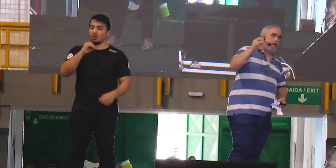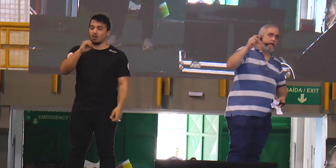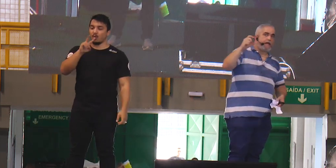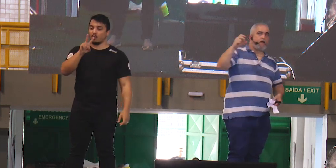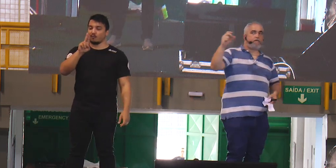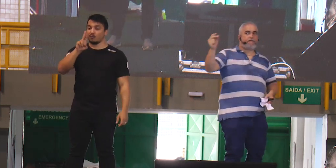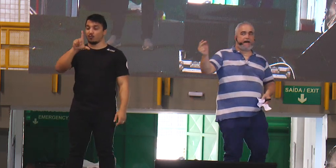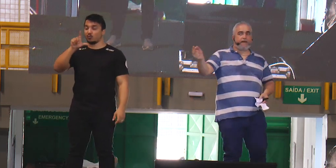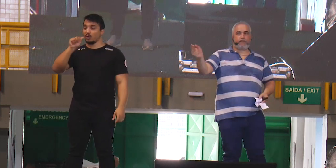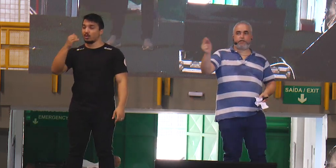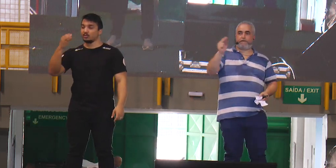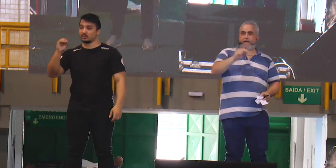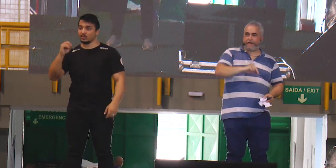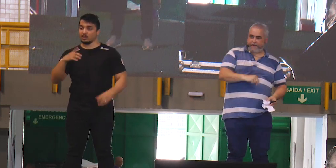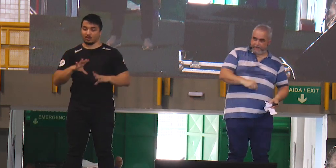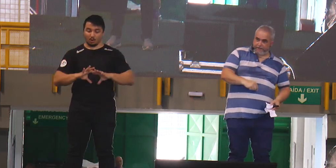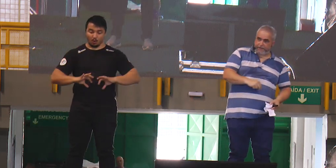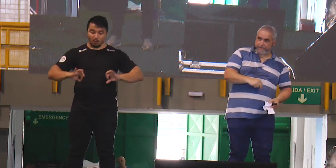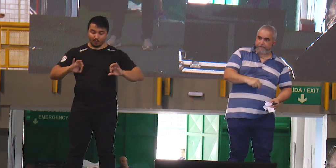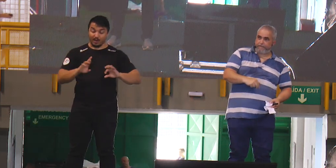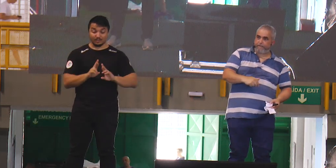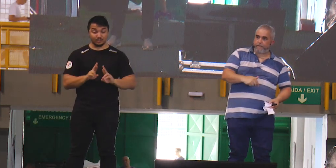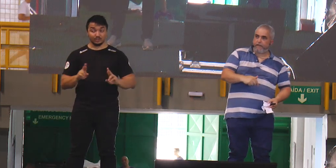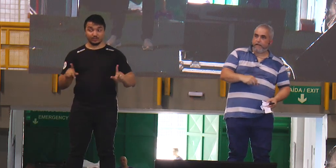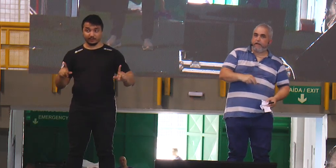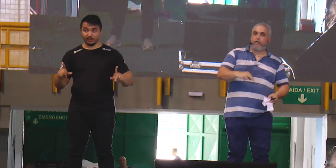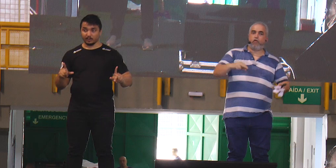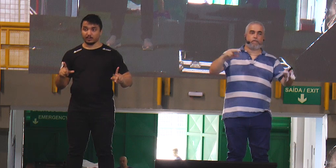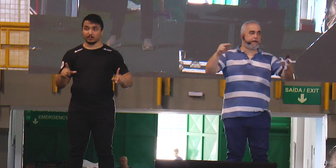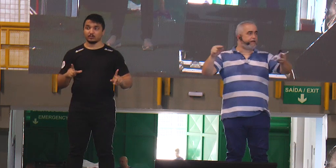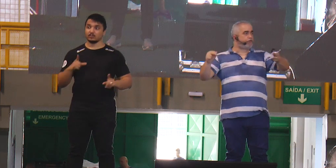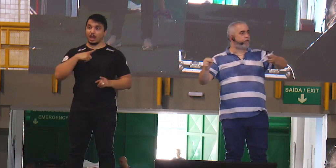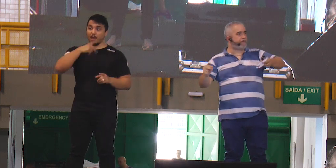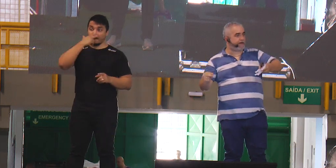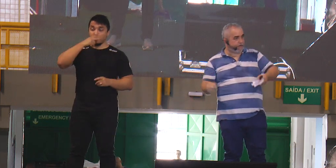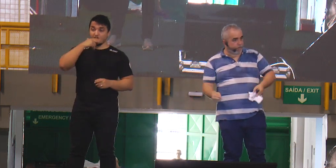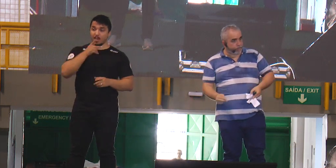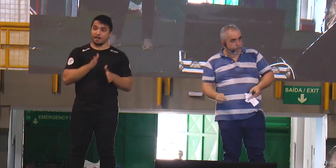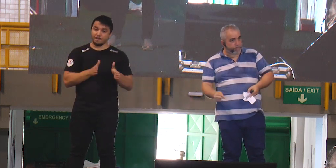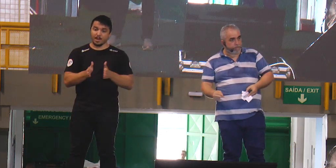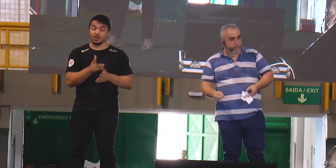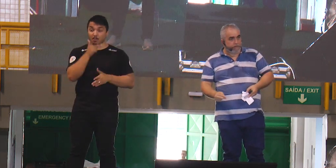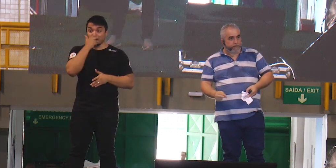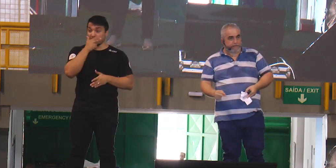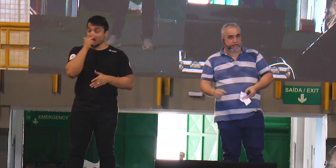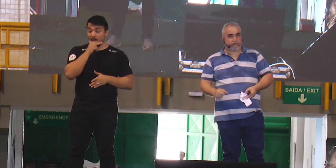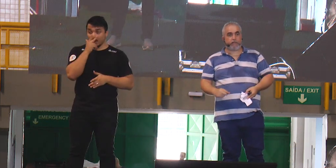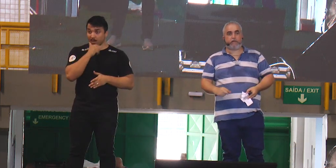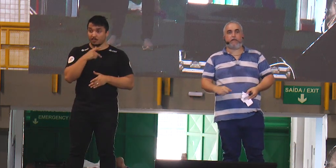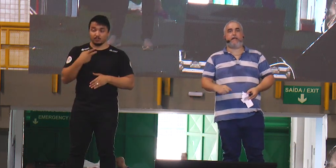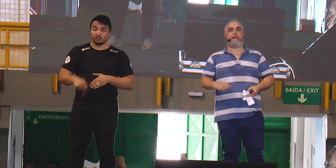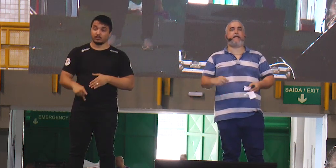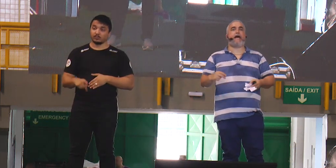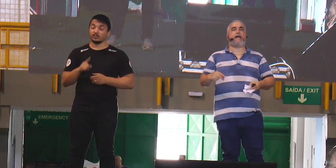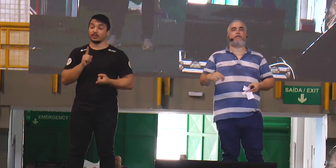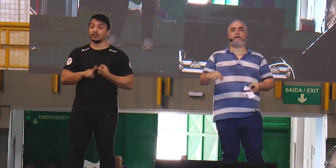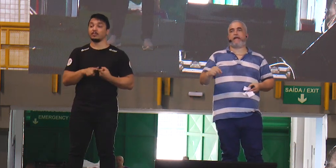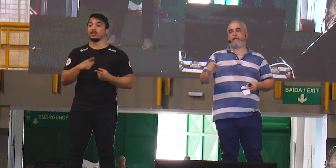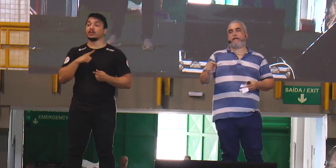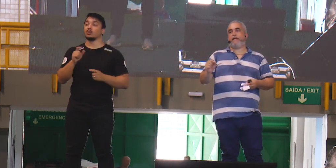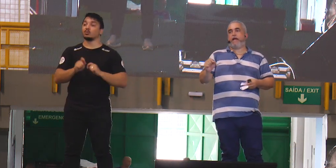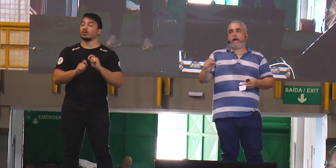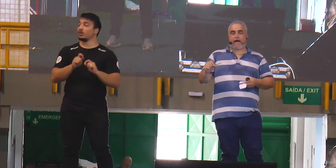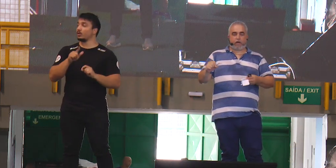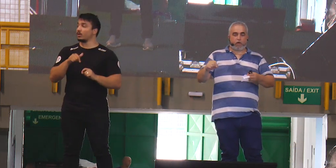ovulação em ovários diferentes, no mesmo período, certo? E que haja